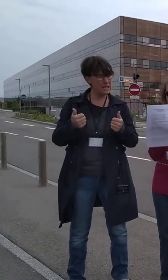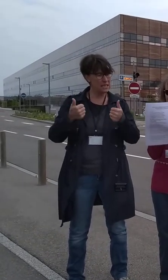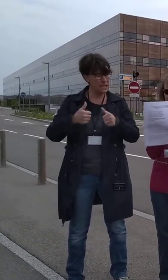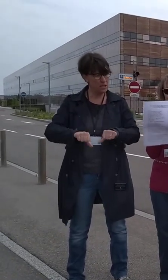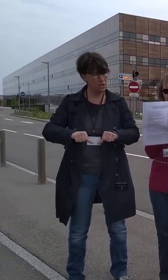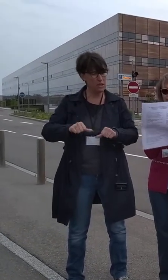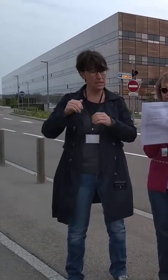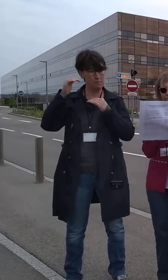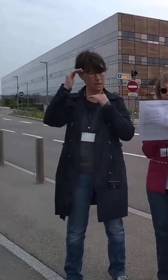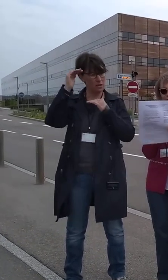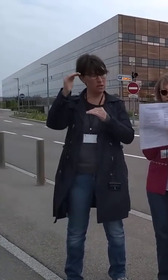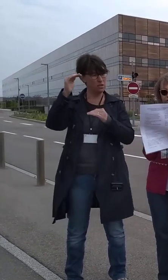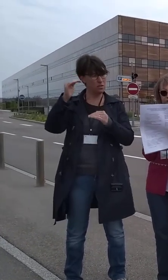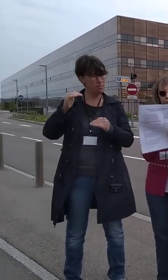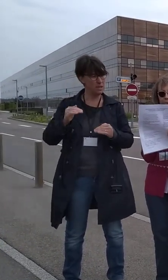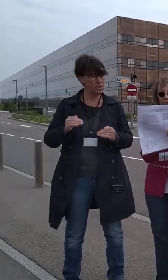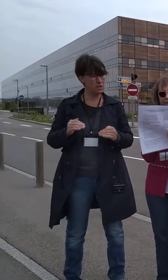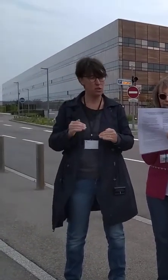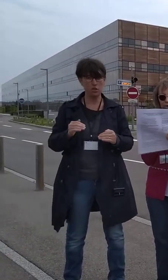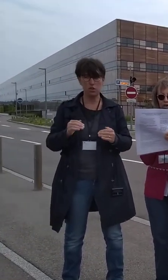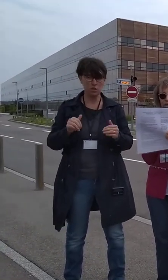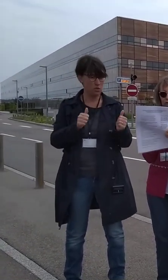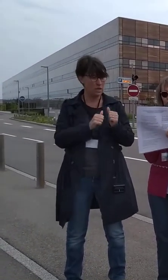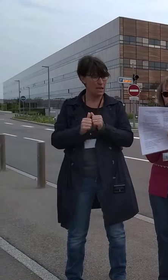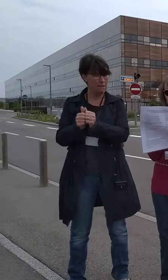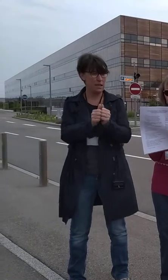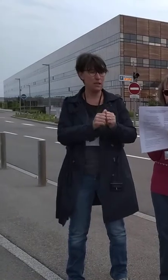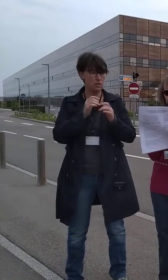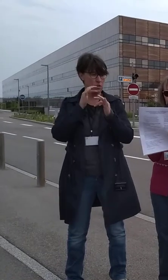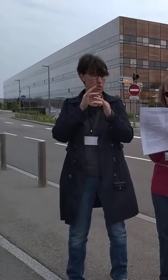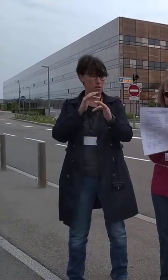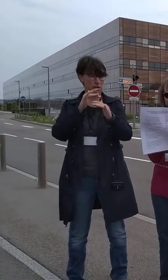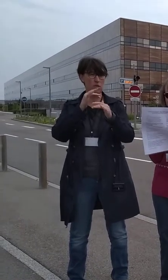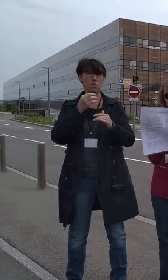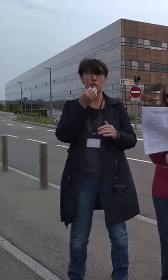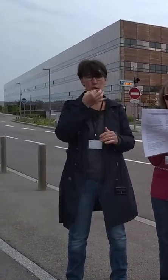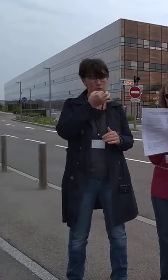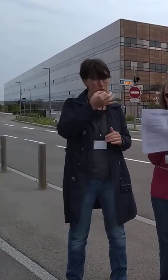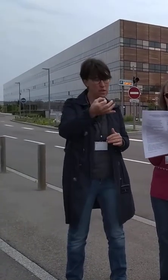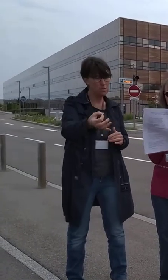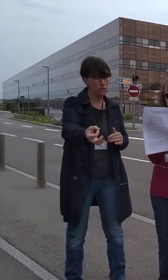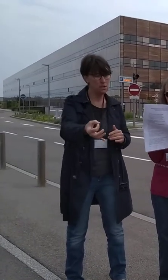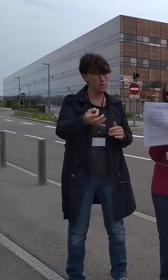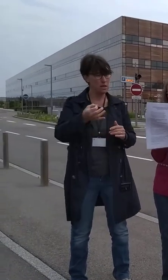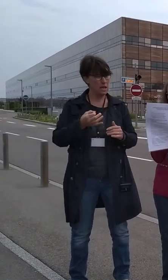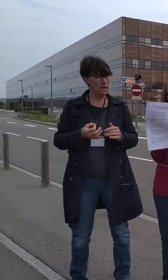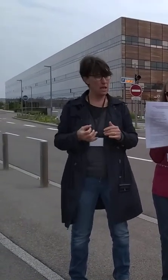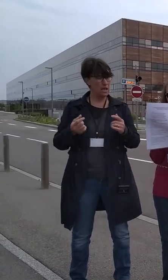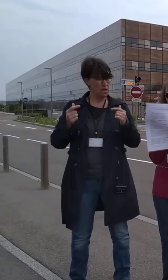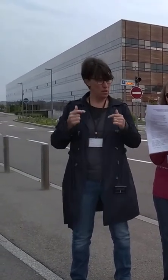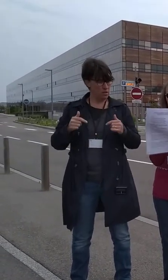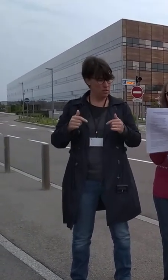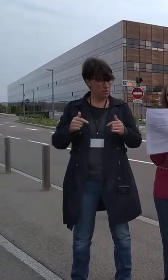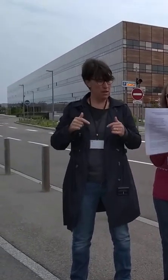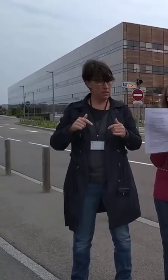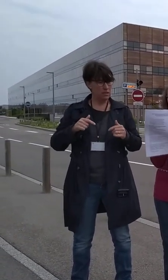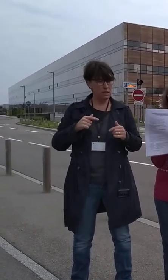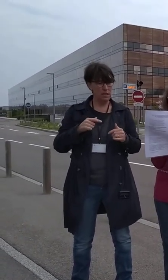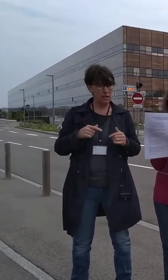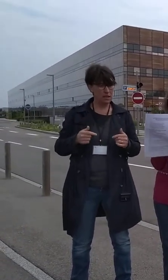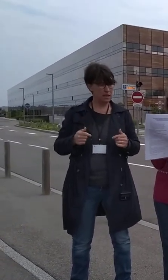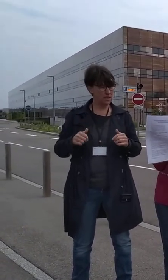courage et restez dans l'espérance. Par cette chanson, nous vous redisons que nous sommes là pour vous